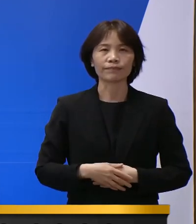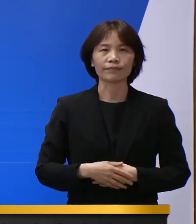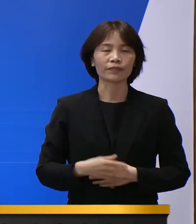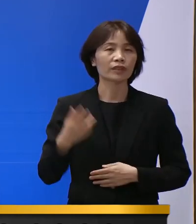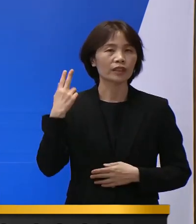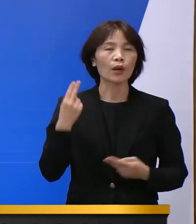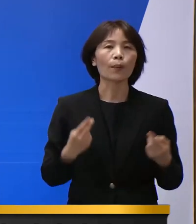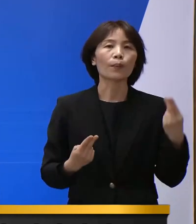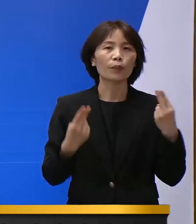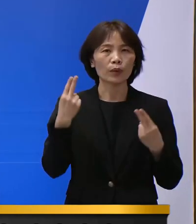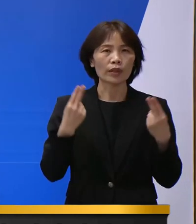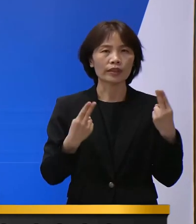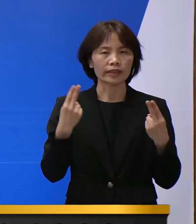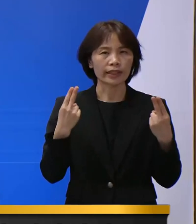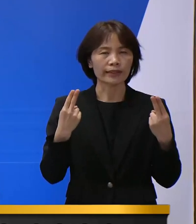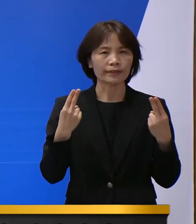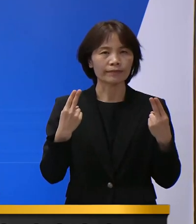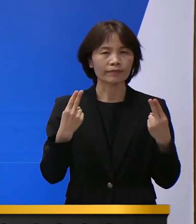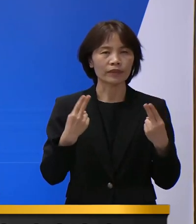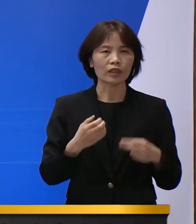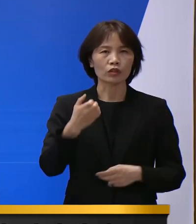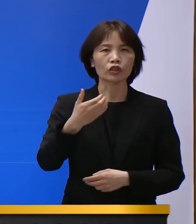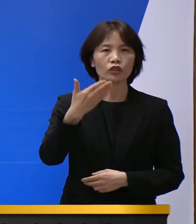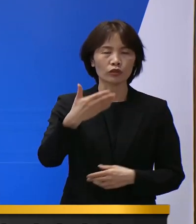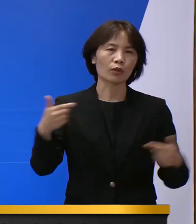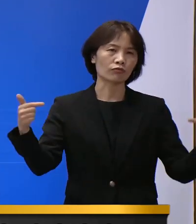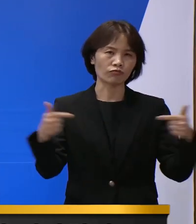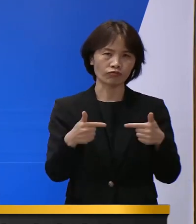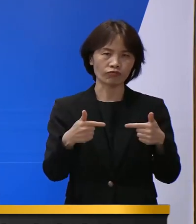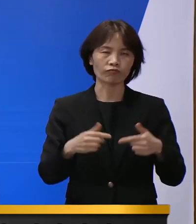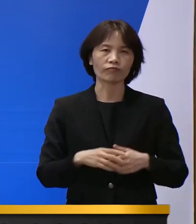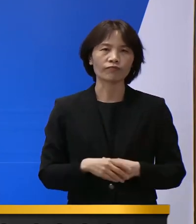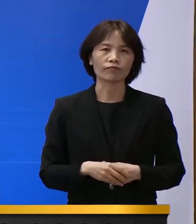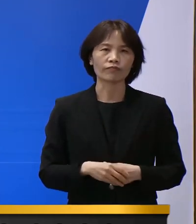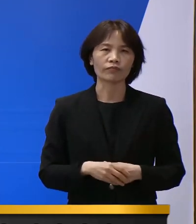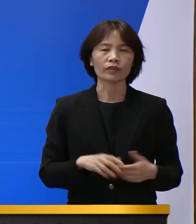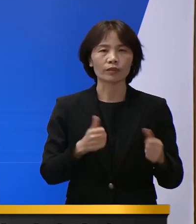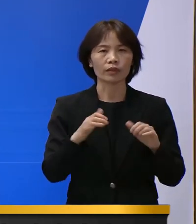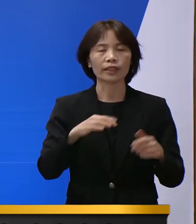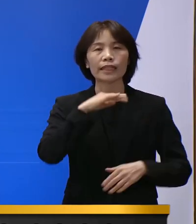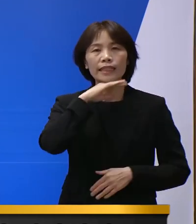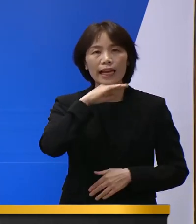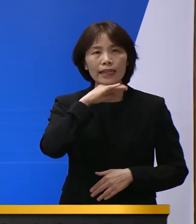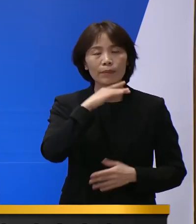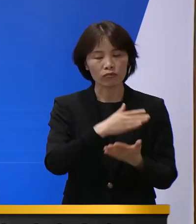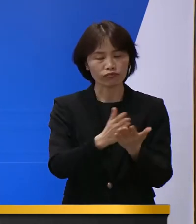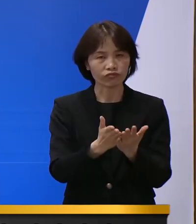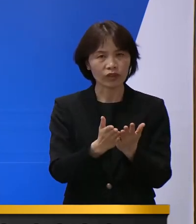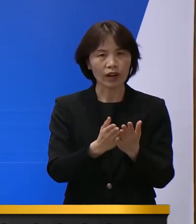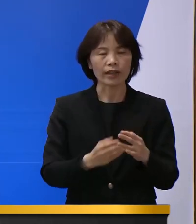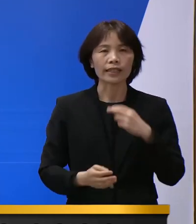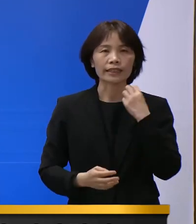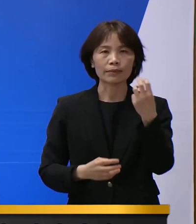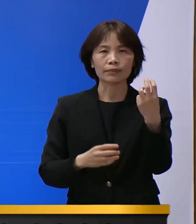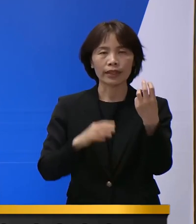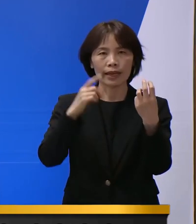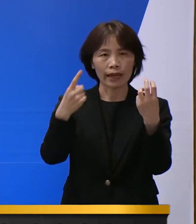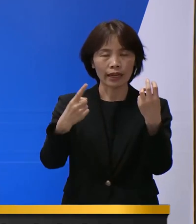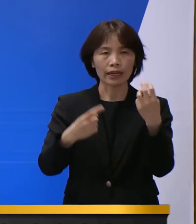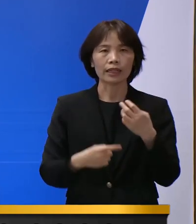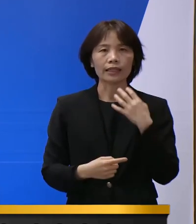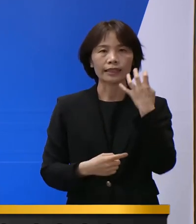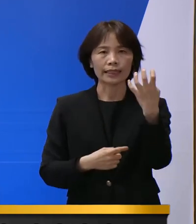전주에 363명 대비 99명 감소했습니다. 사망자의 연령별 현황을 보면 30세 이하